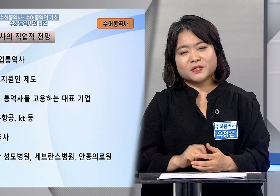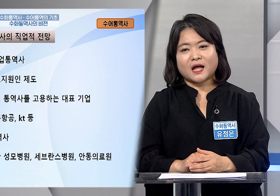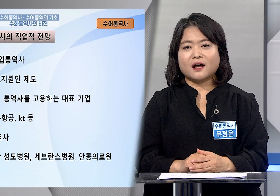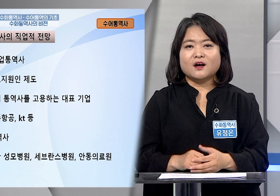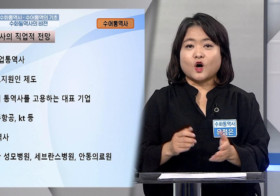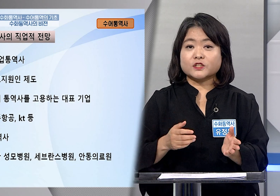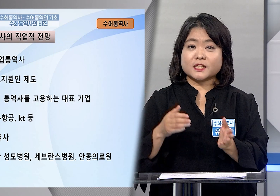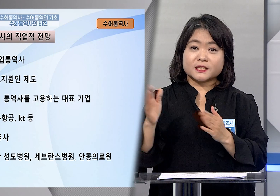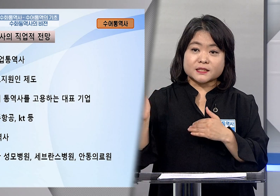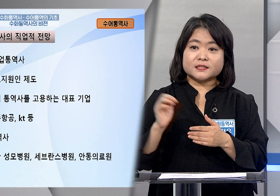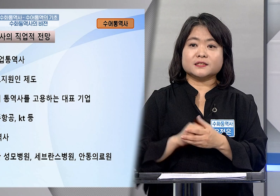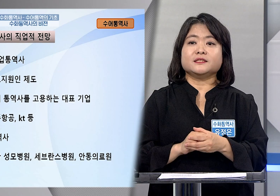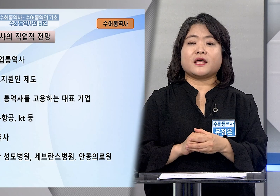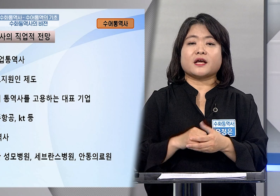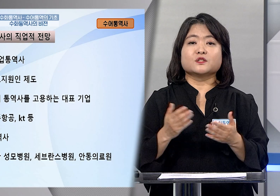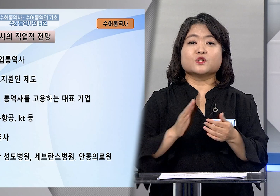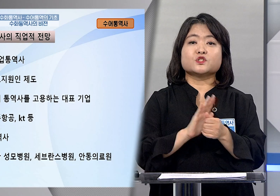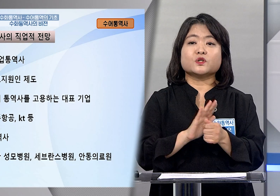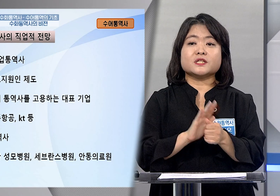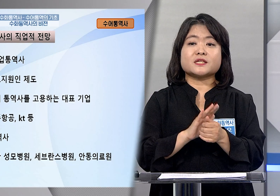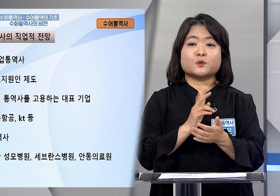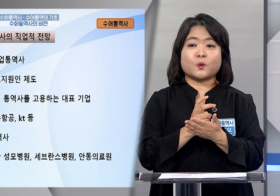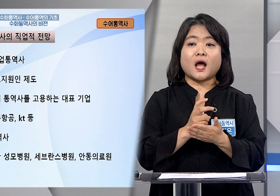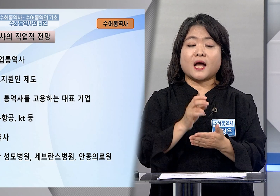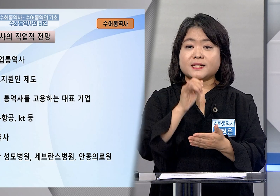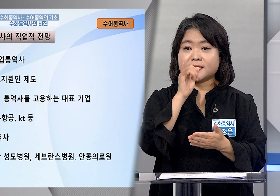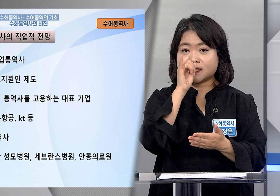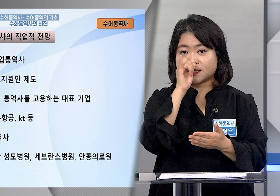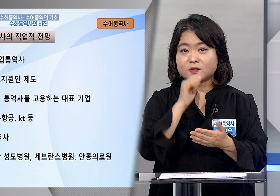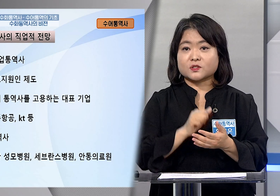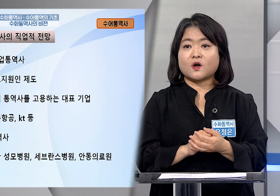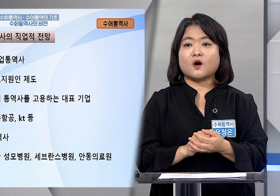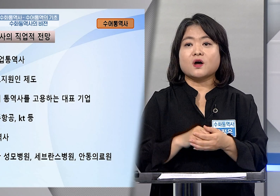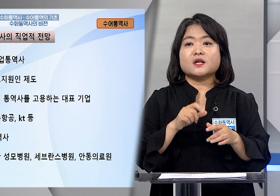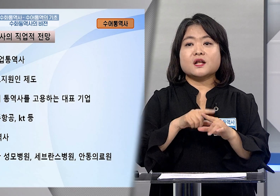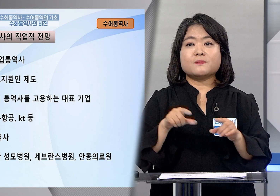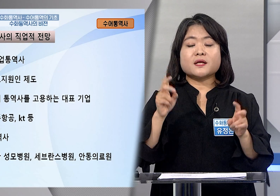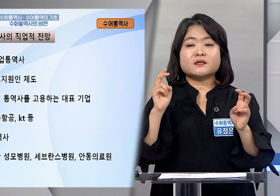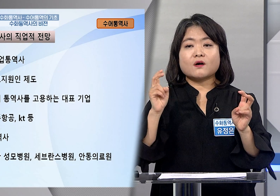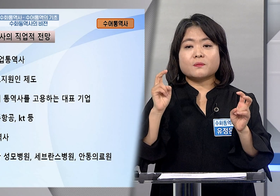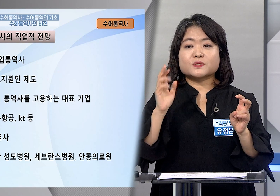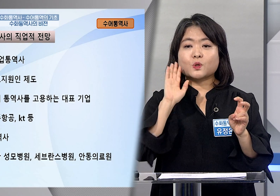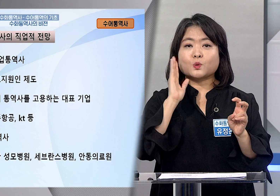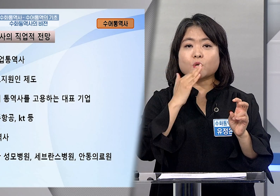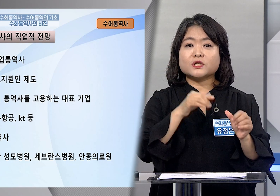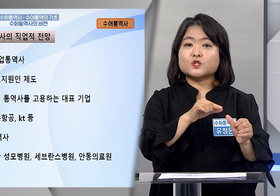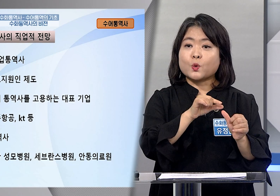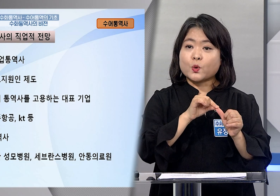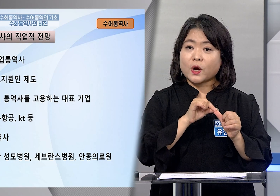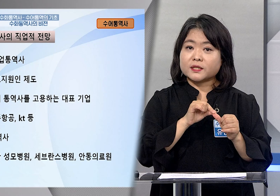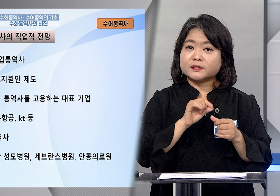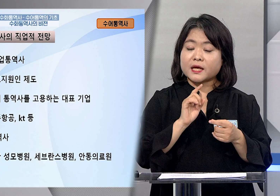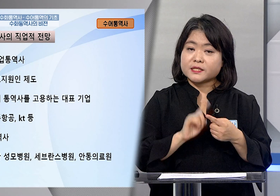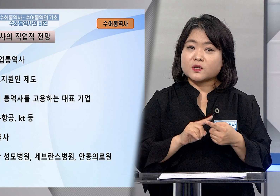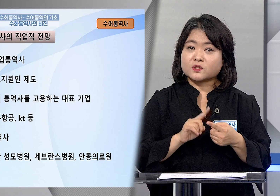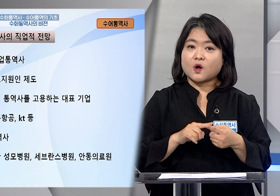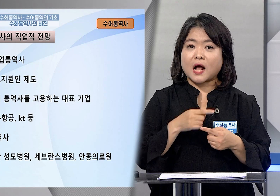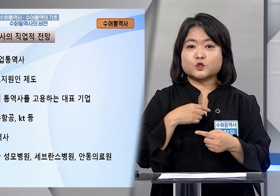같습니다. 어쨌든 네, 근로지원인 제도가 있어서 일반 기업에서 농인을 고용하는 데 있어서 아주